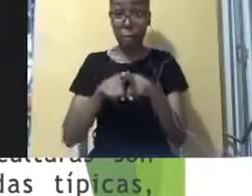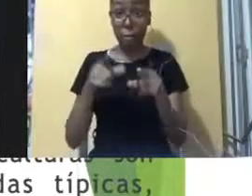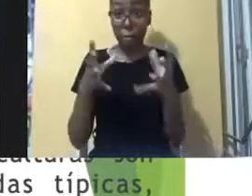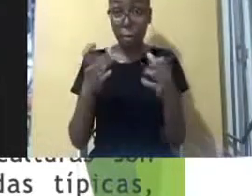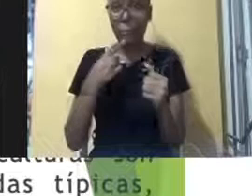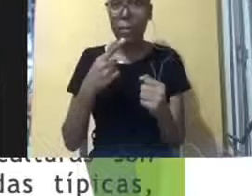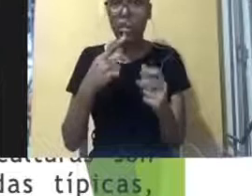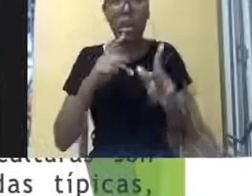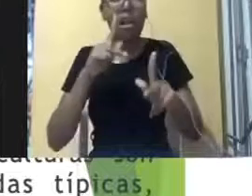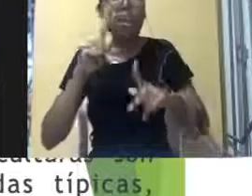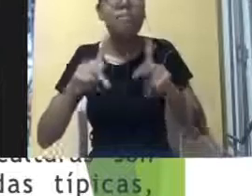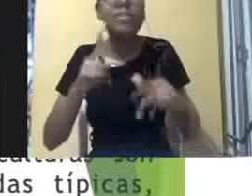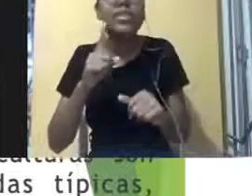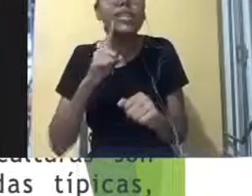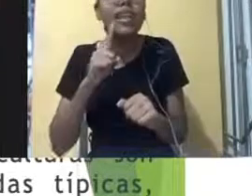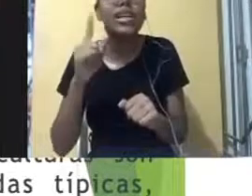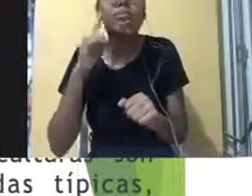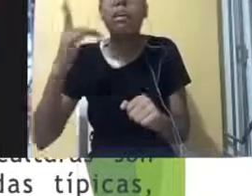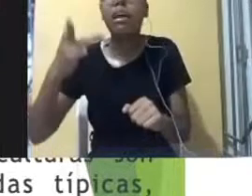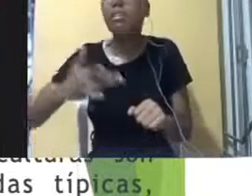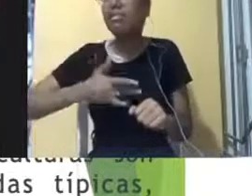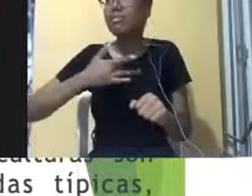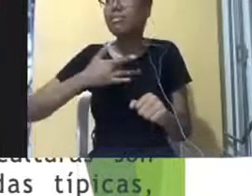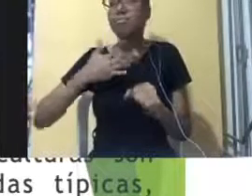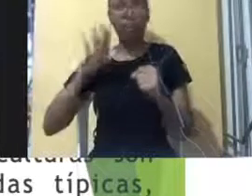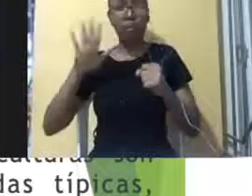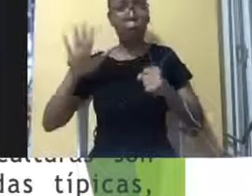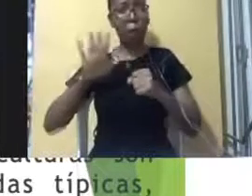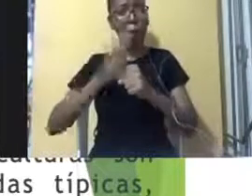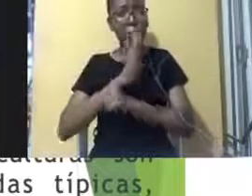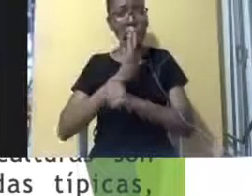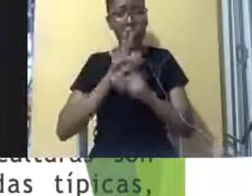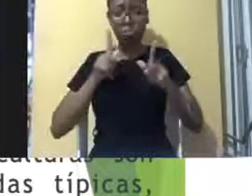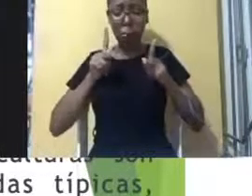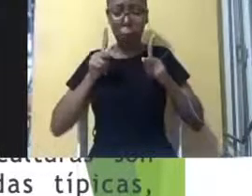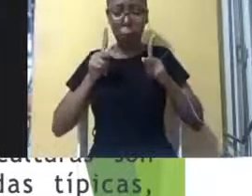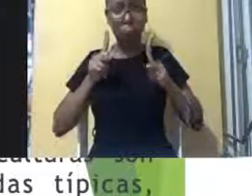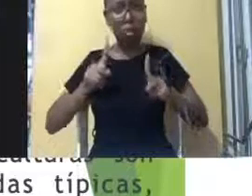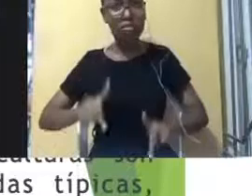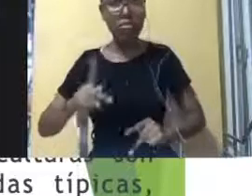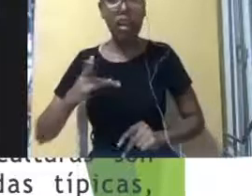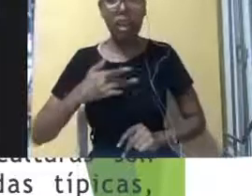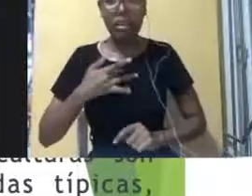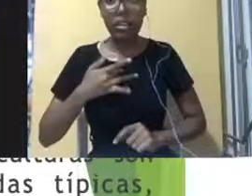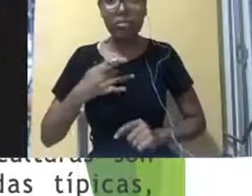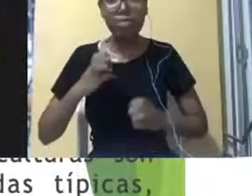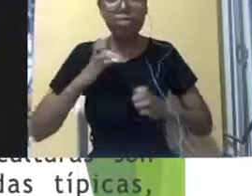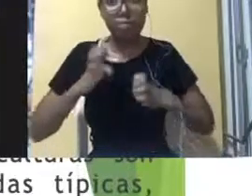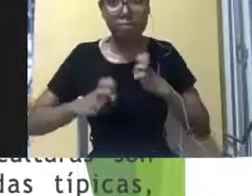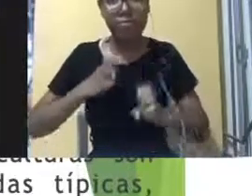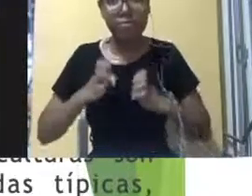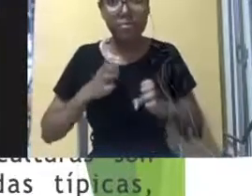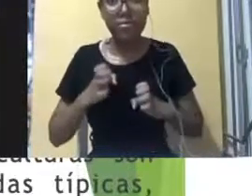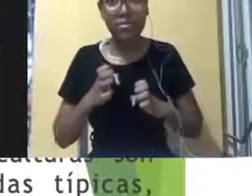son, se sienten que están enteros, que son personas y que tienen sentimiento y que ellos no quieren que ustedes